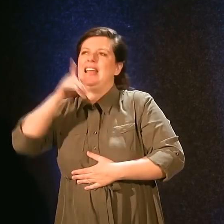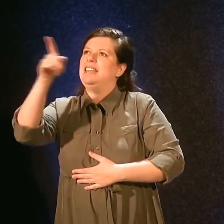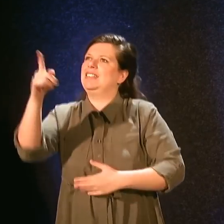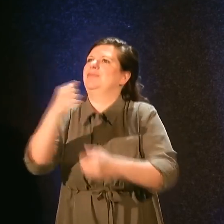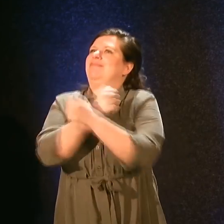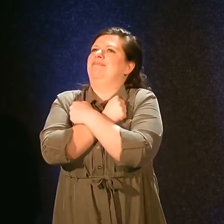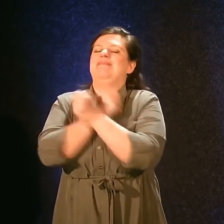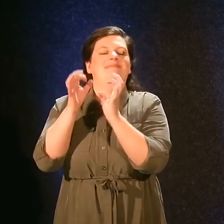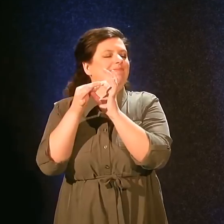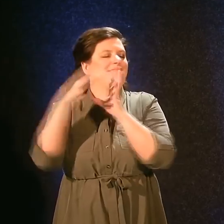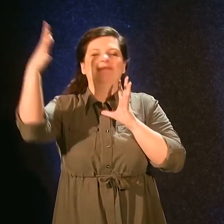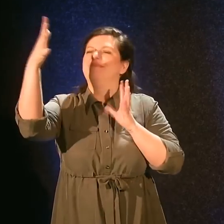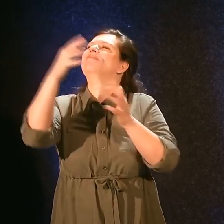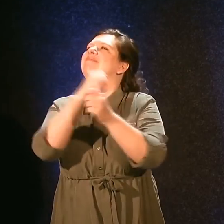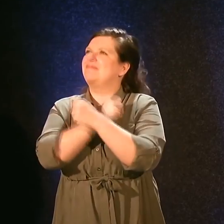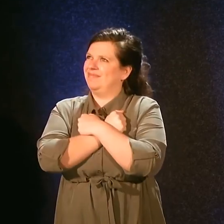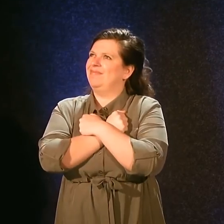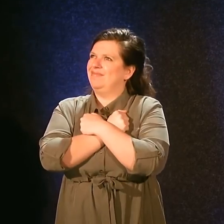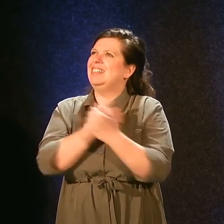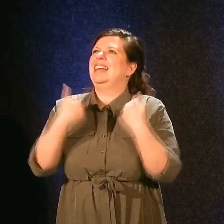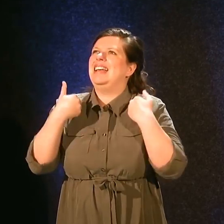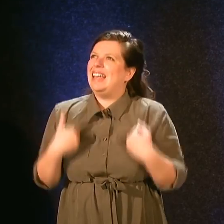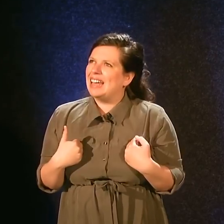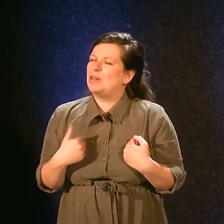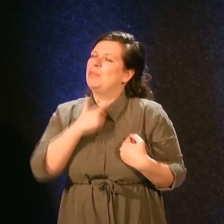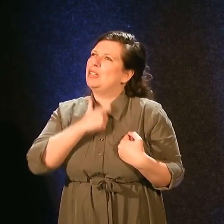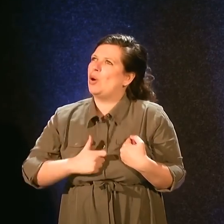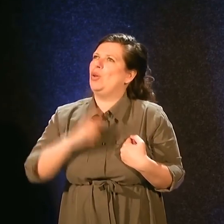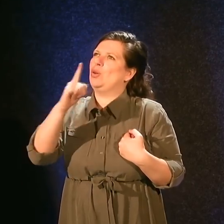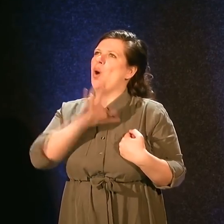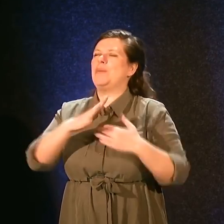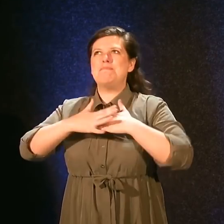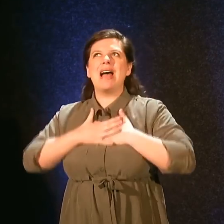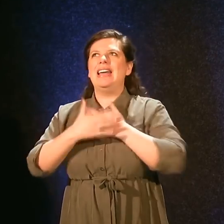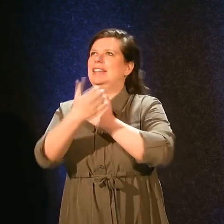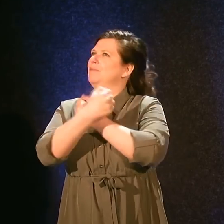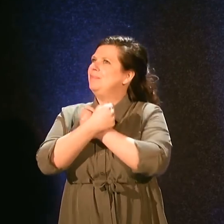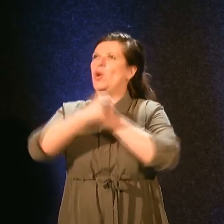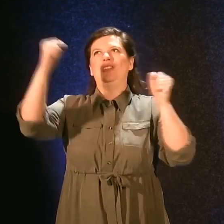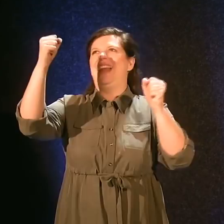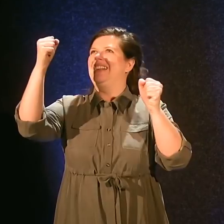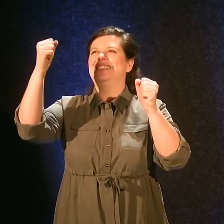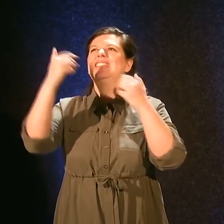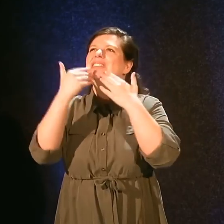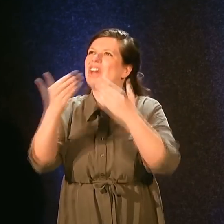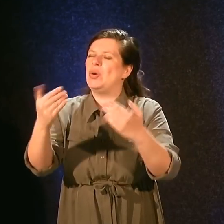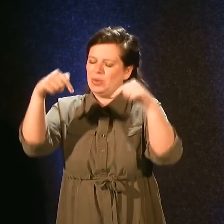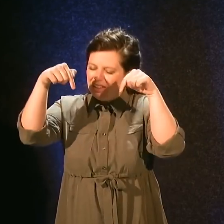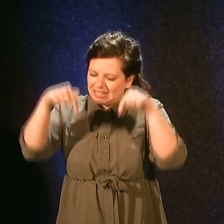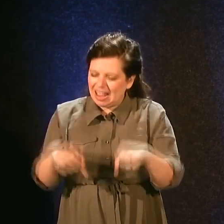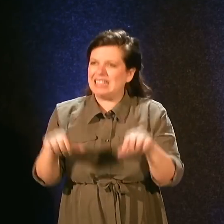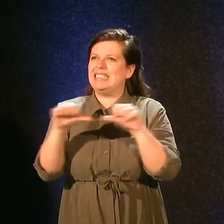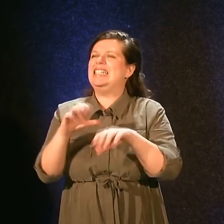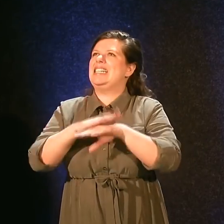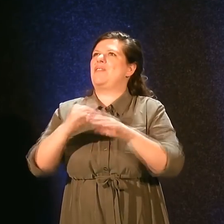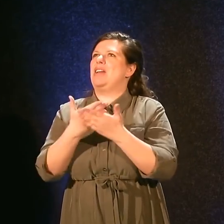ook zeggen. Heer, u laat mij niet los. Dank u wel, Heer, dat u ons vasthoudt. Mogen we dat in deze dienst